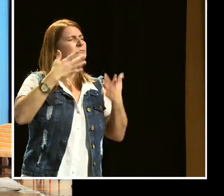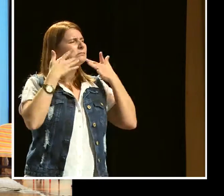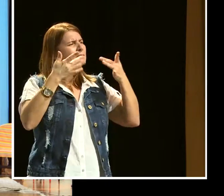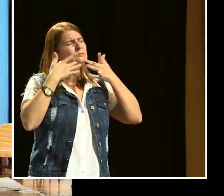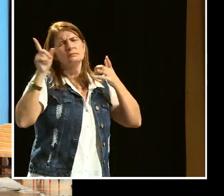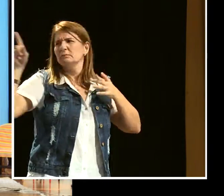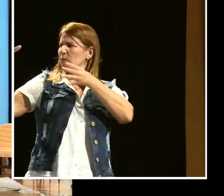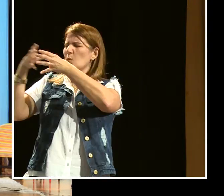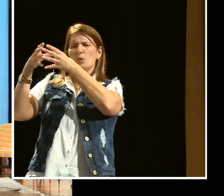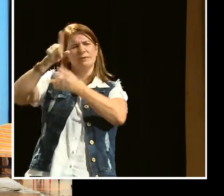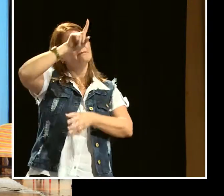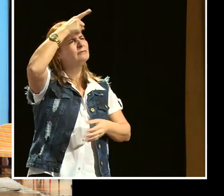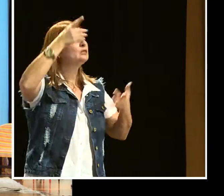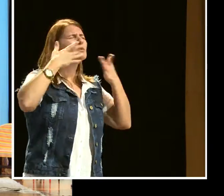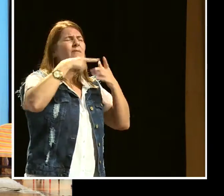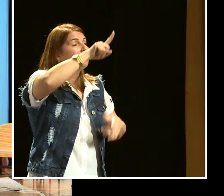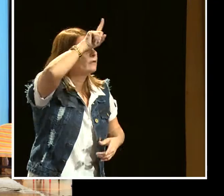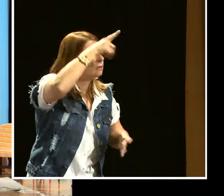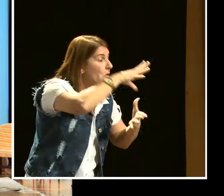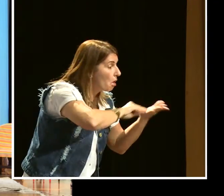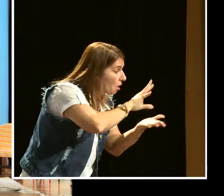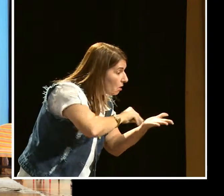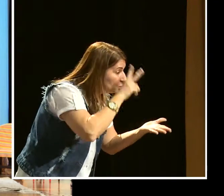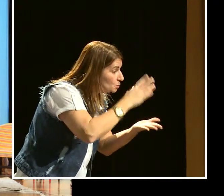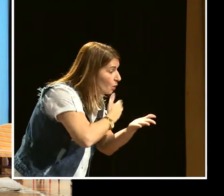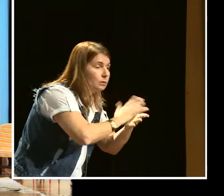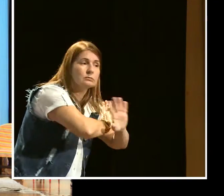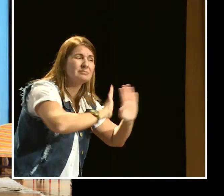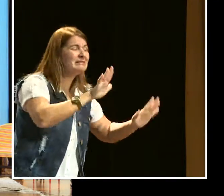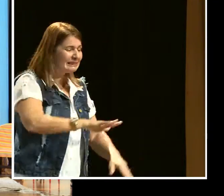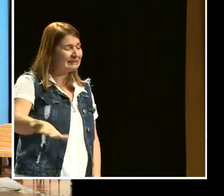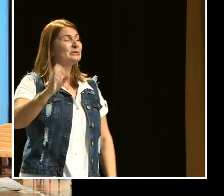atividades. E a apresentação que eles fizeram